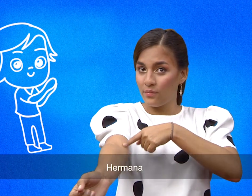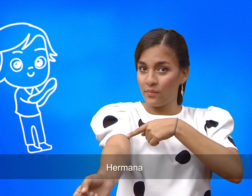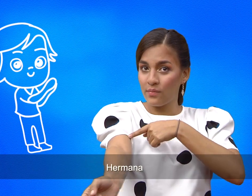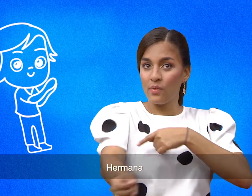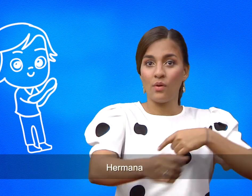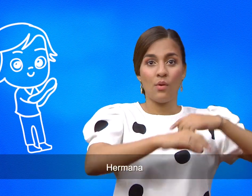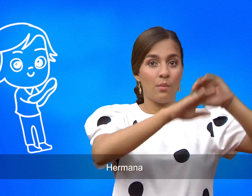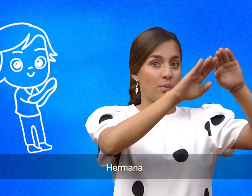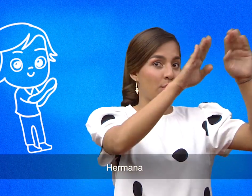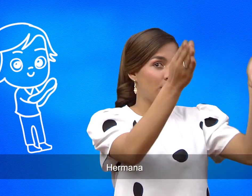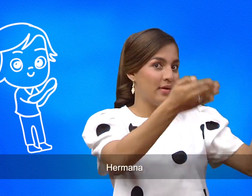Hermana.